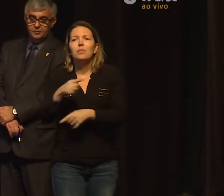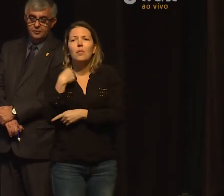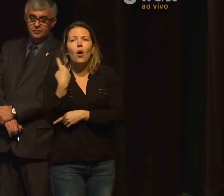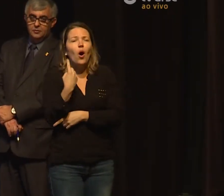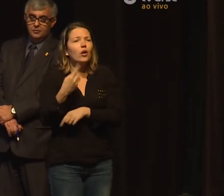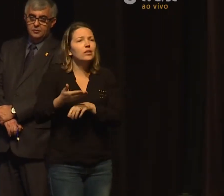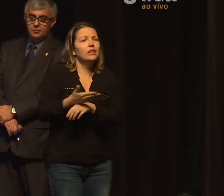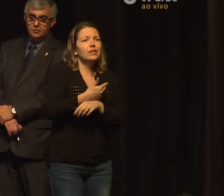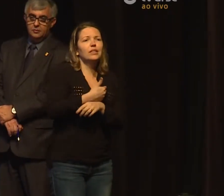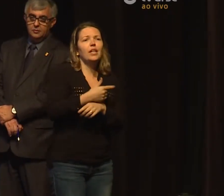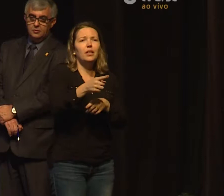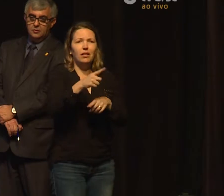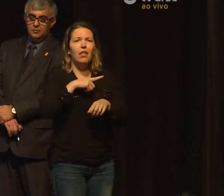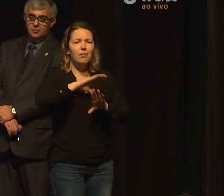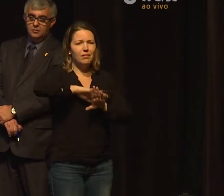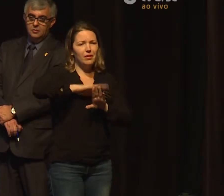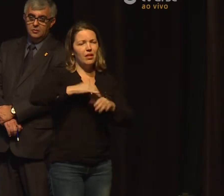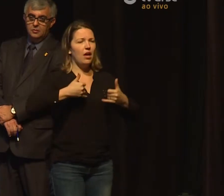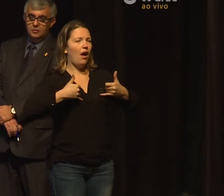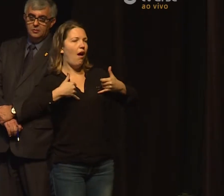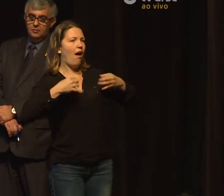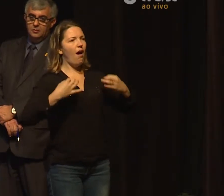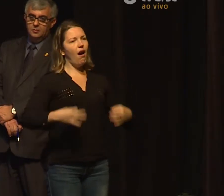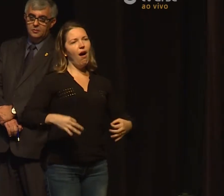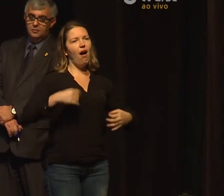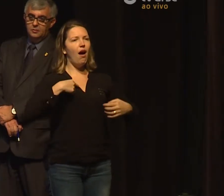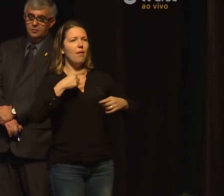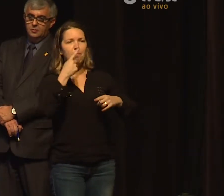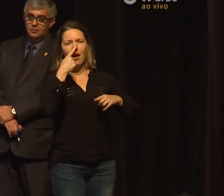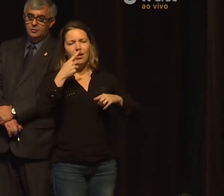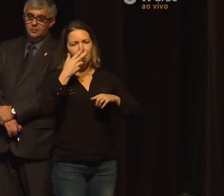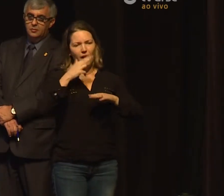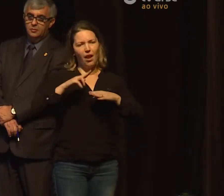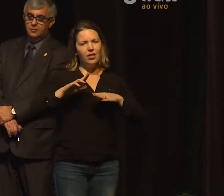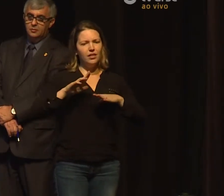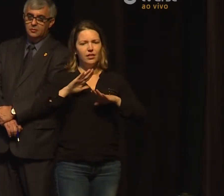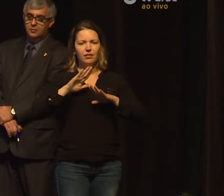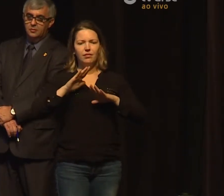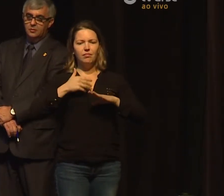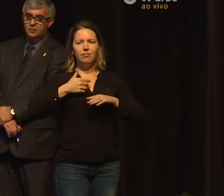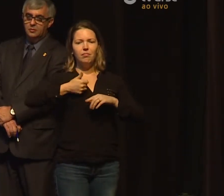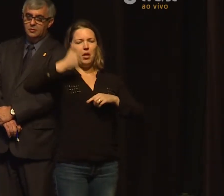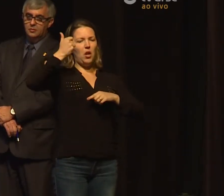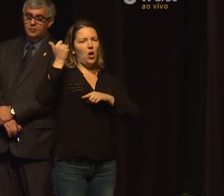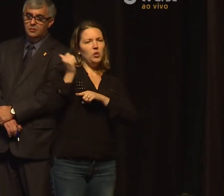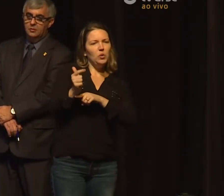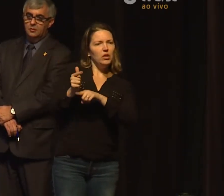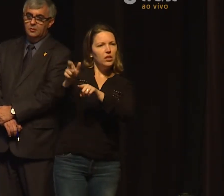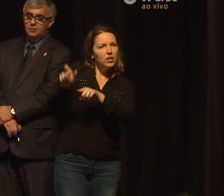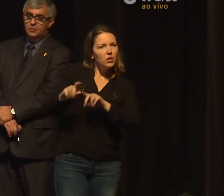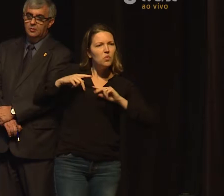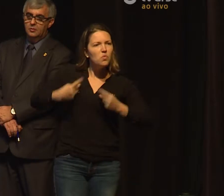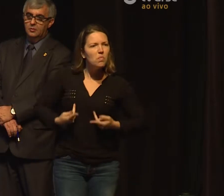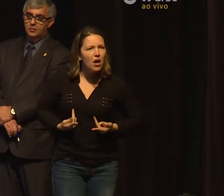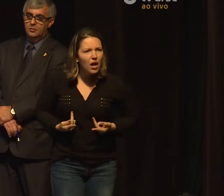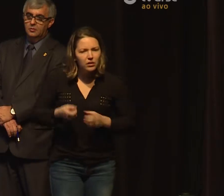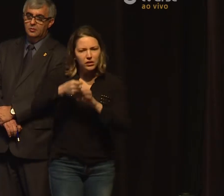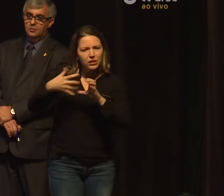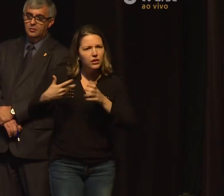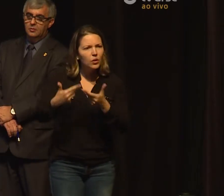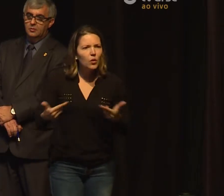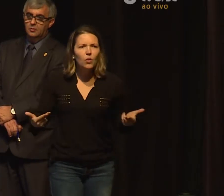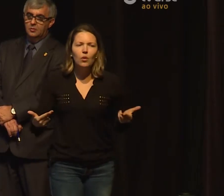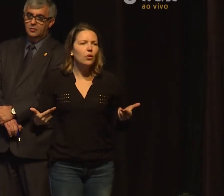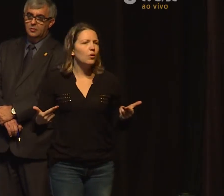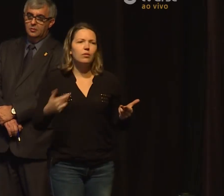entorpecidos por ego e vaidade, extrapolam suas funções institucionais. Que sirva também de reflexão aos demais,